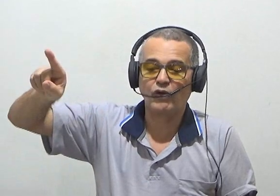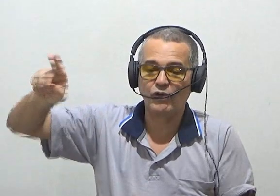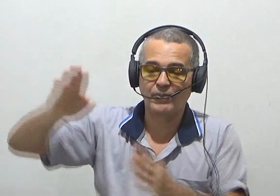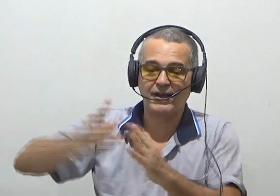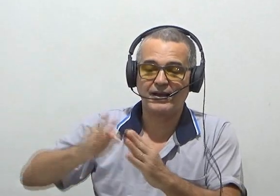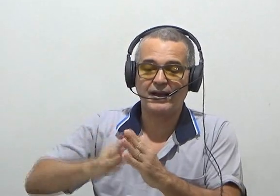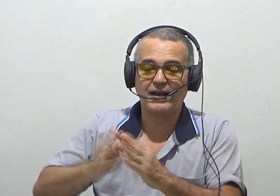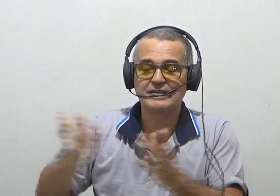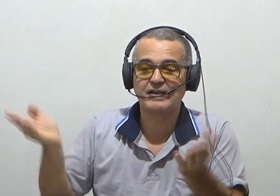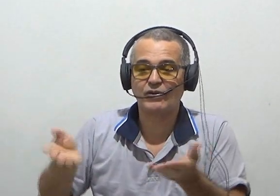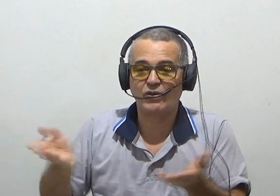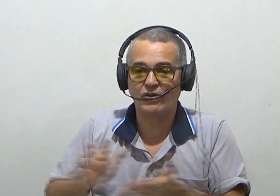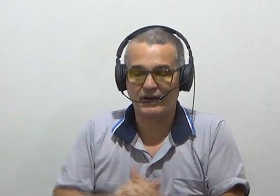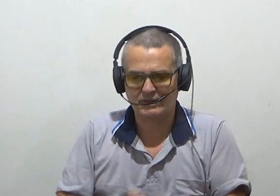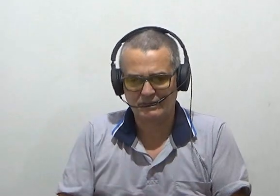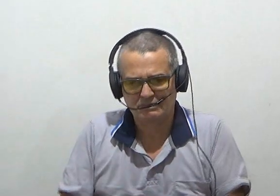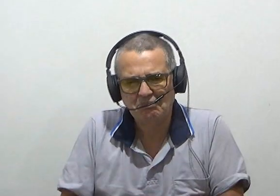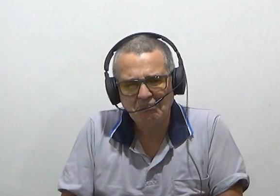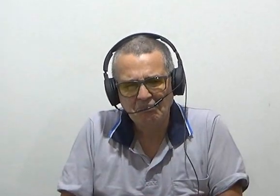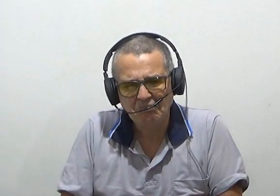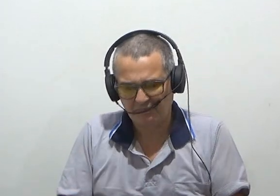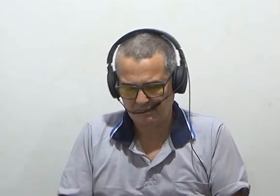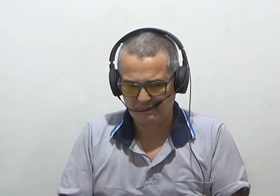Eu vou para casa agora.